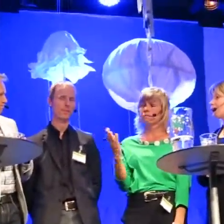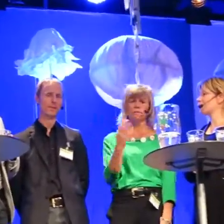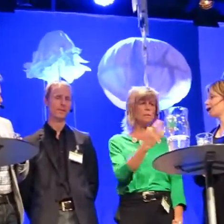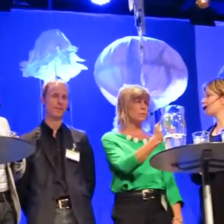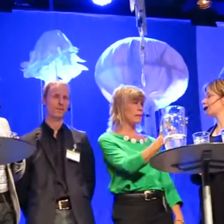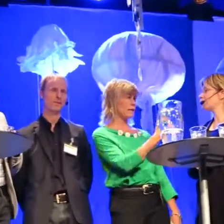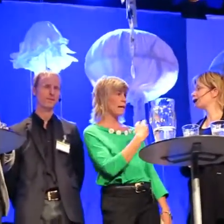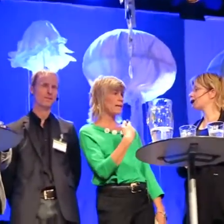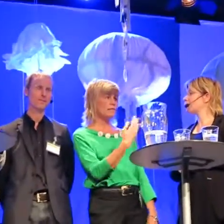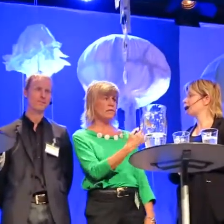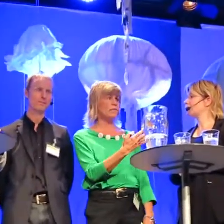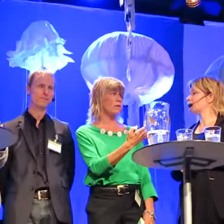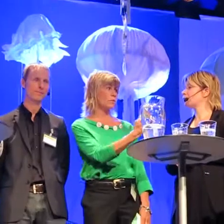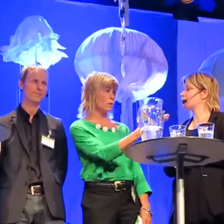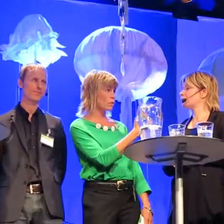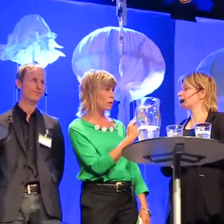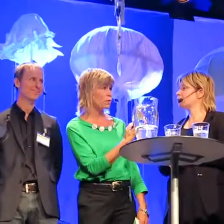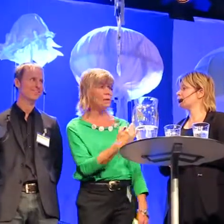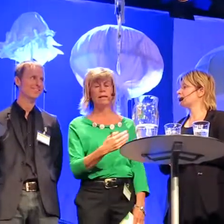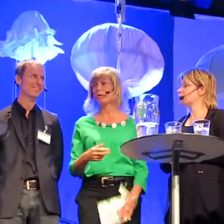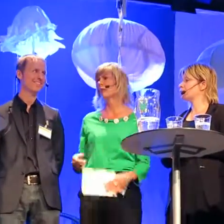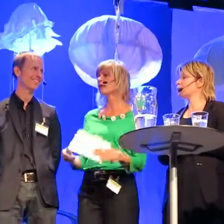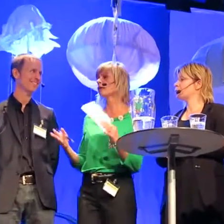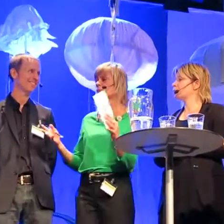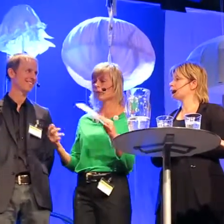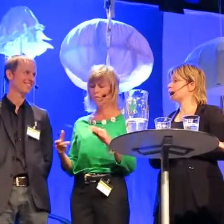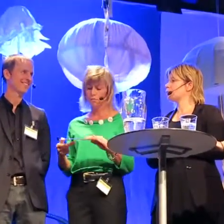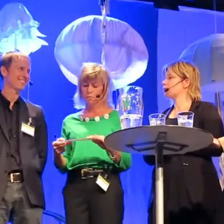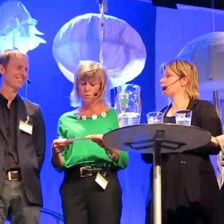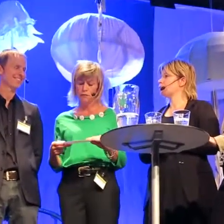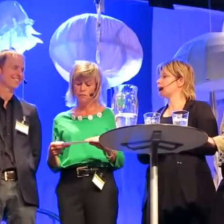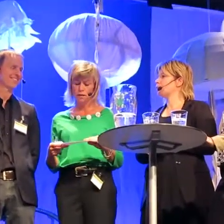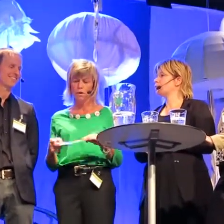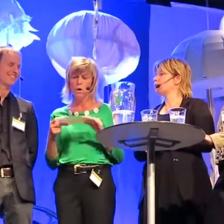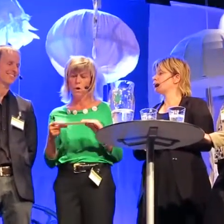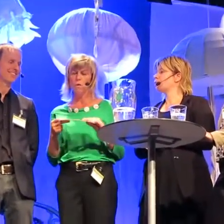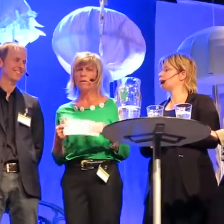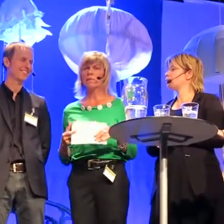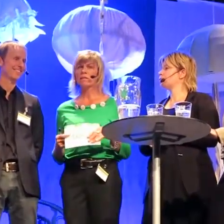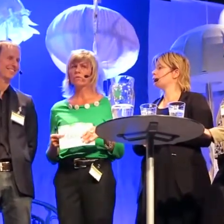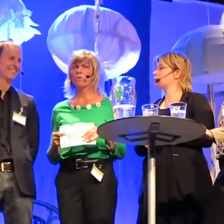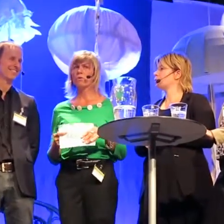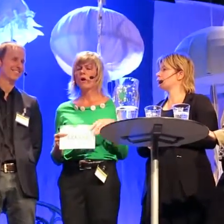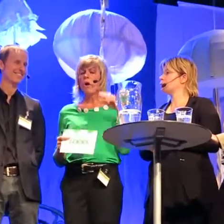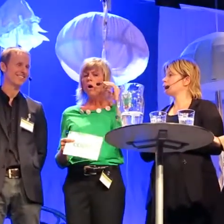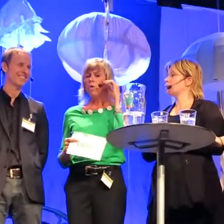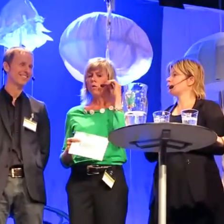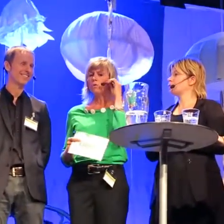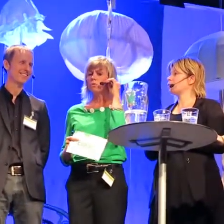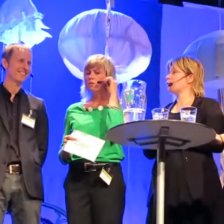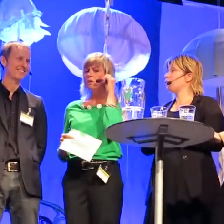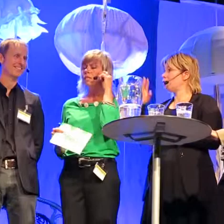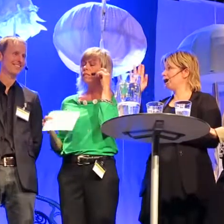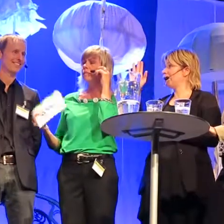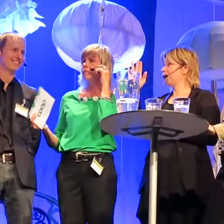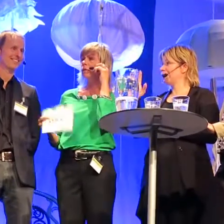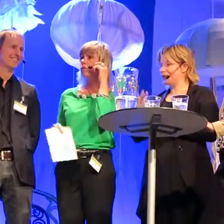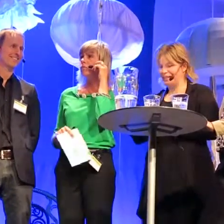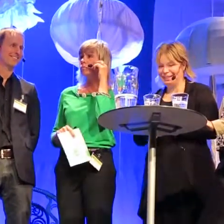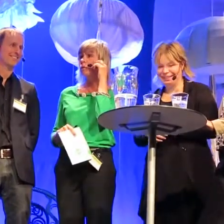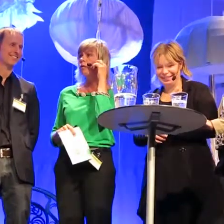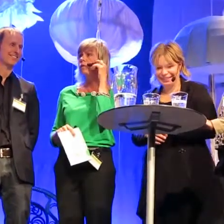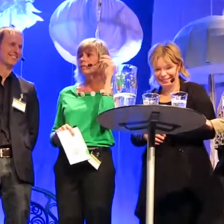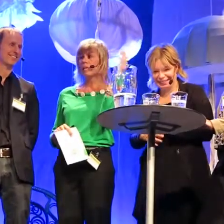inom Paris. Vi bjuder in här. Ni får gärna vara i några av våra lokaler, eller hur? Vi kan ha möte, vi får kaffe. Och ägna majskakor. Och då skulle vi kunna sätta